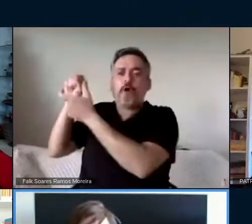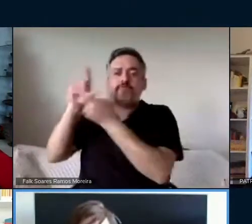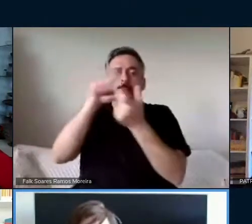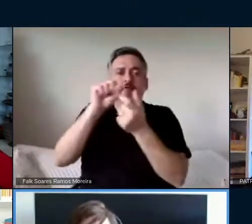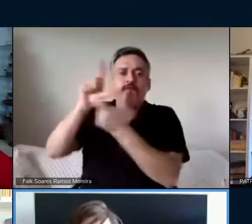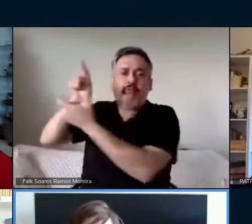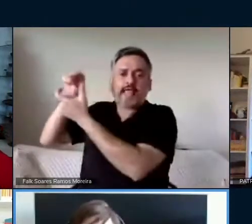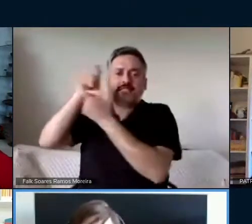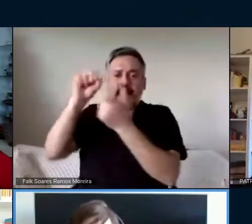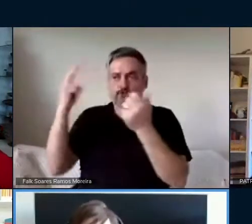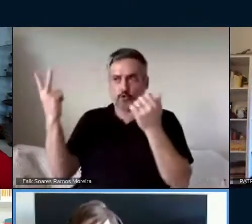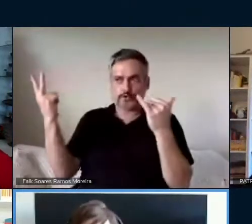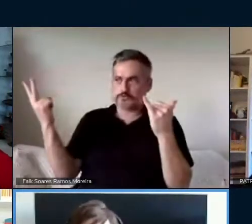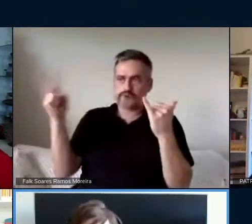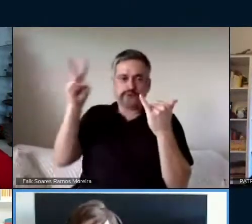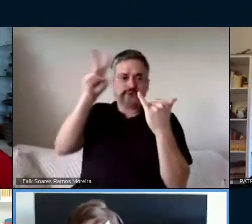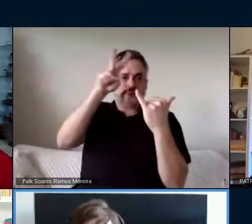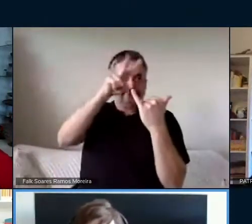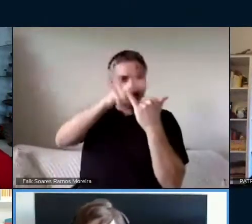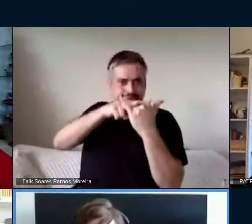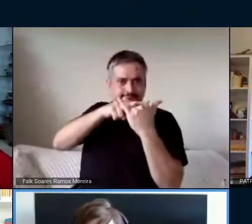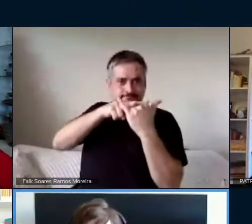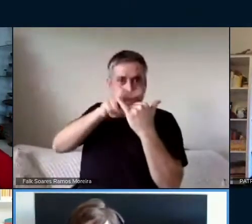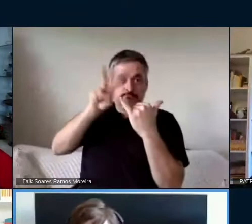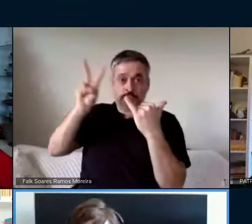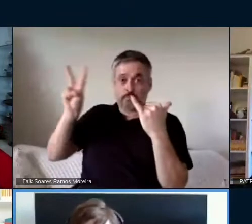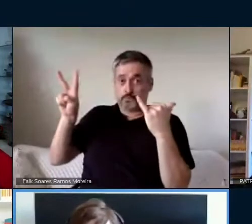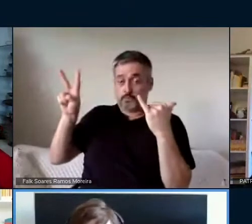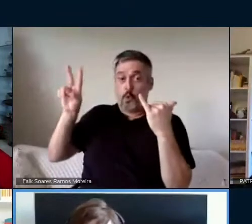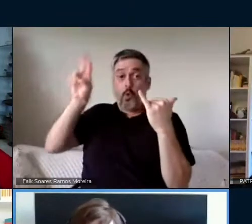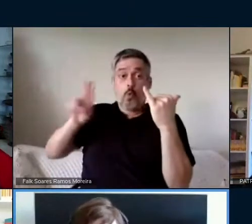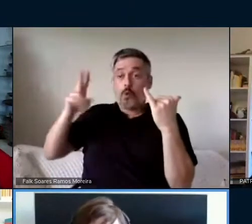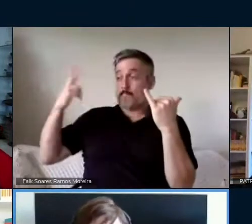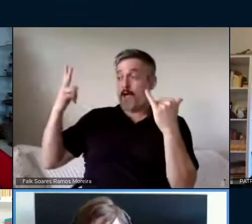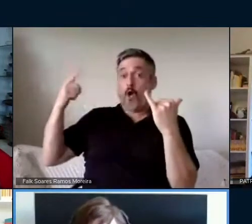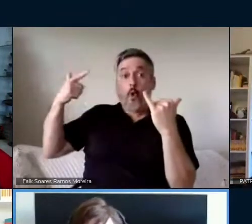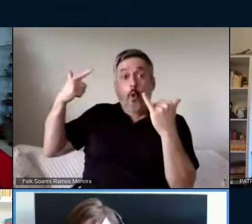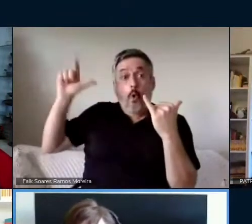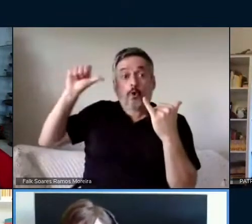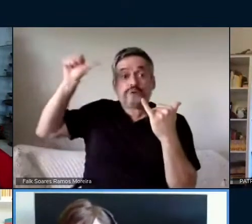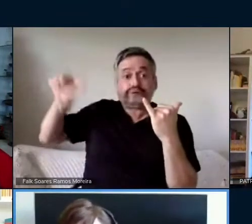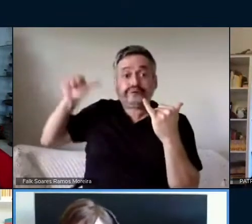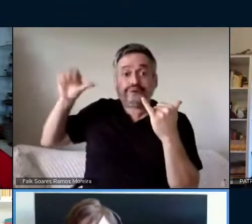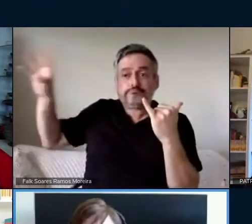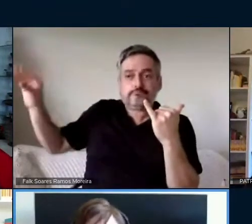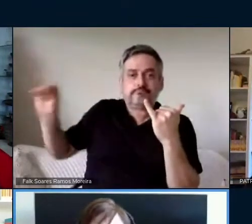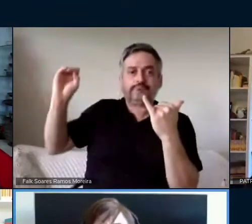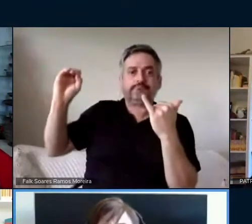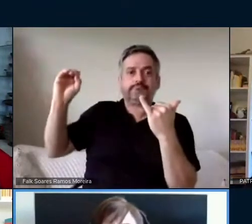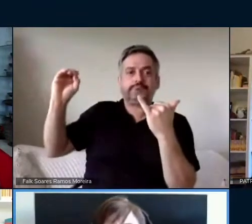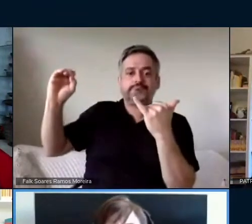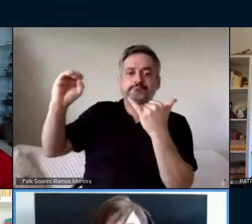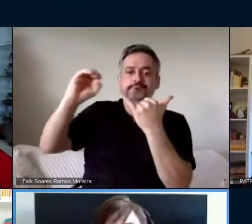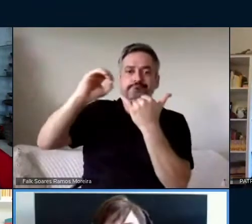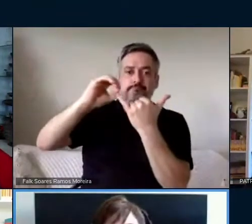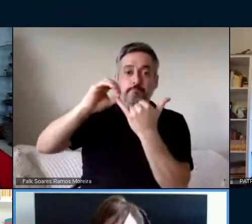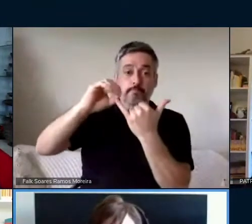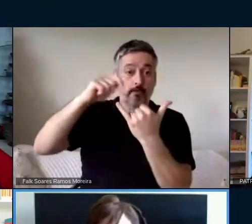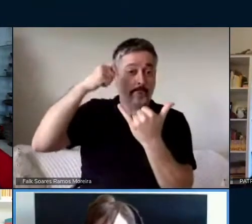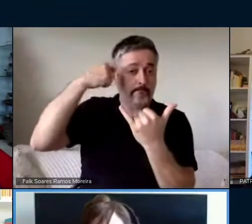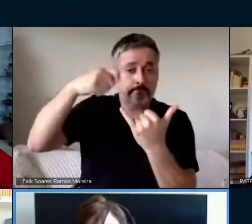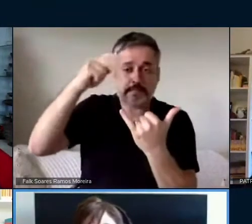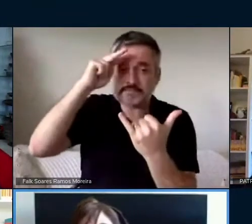era esse morfolexical, eram dois morfemas que se uniam aqui para o verbo, é uma outra mão